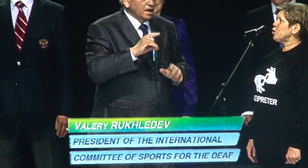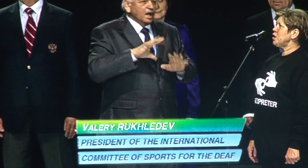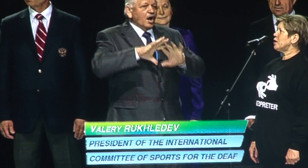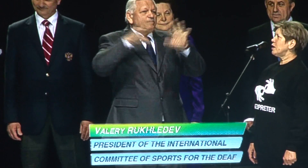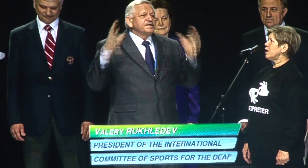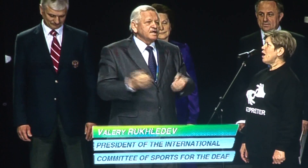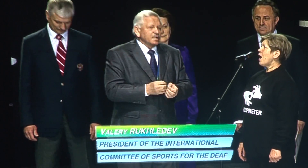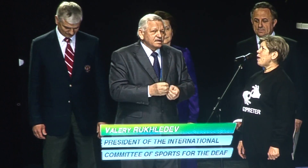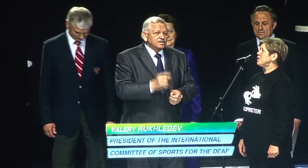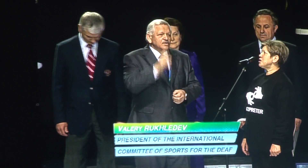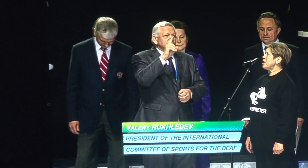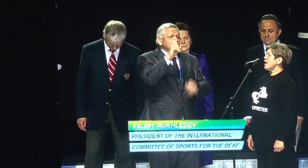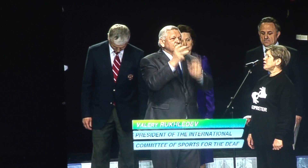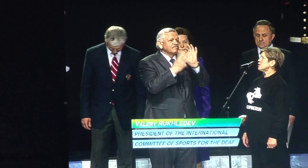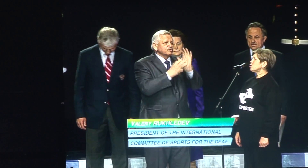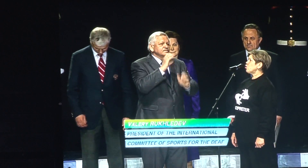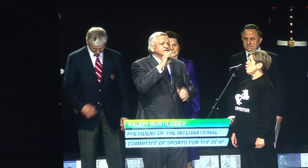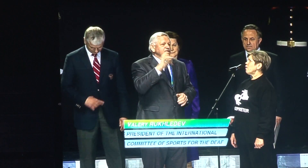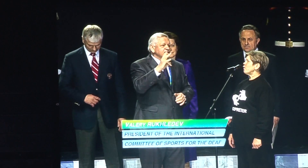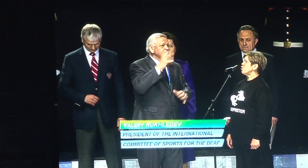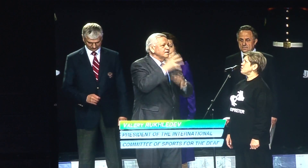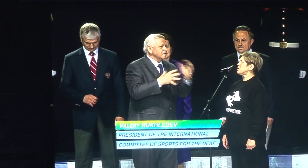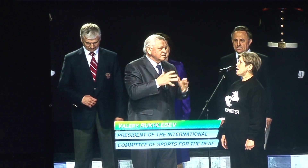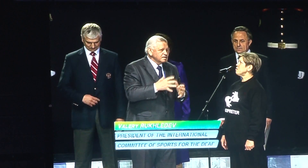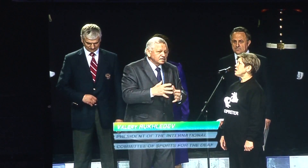глухих объединяет 108 стран мира.